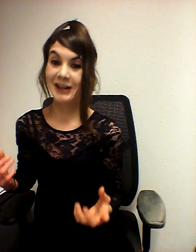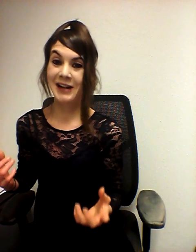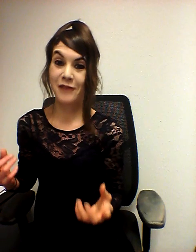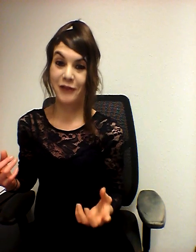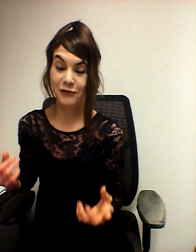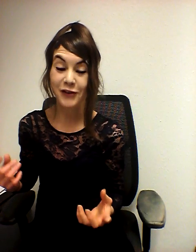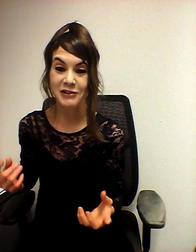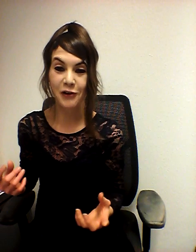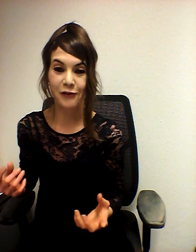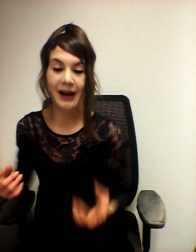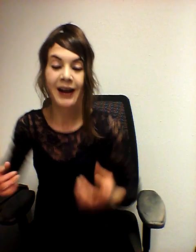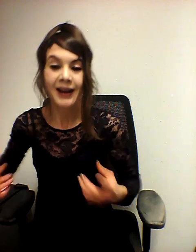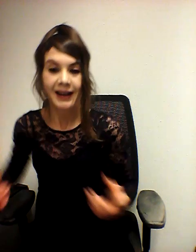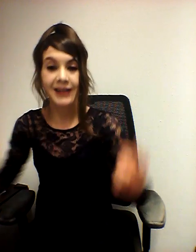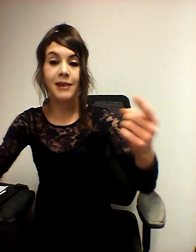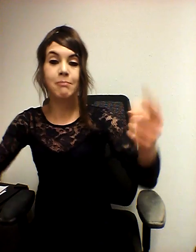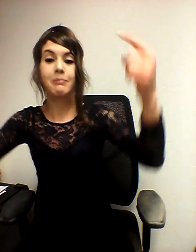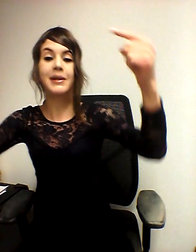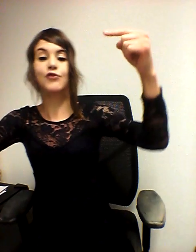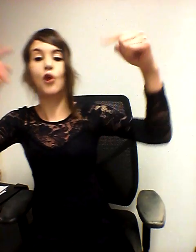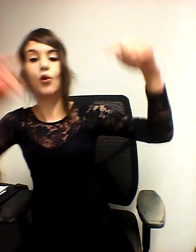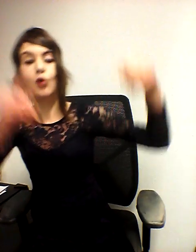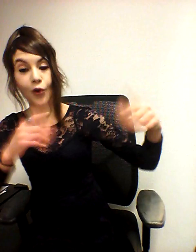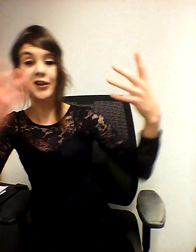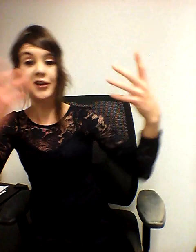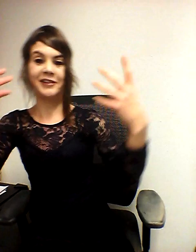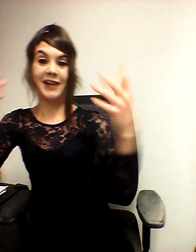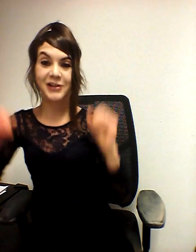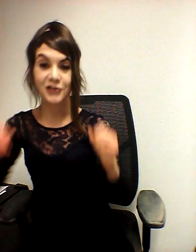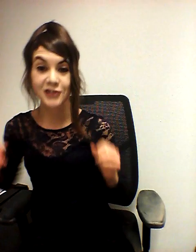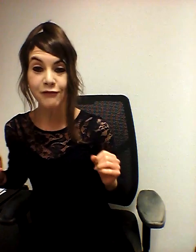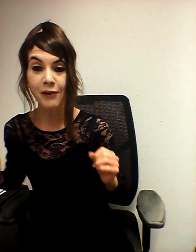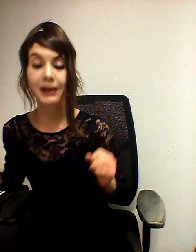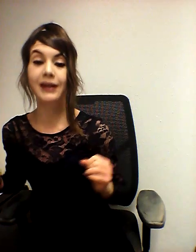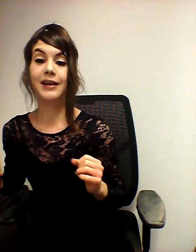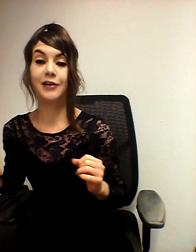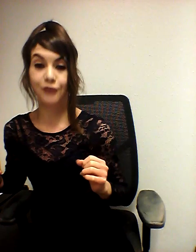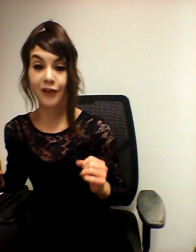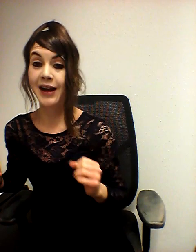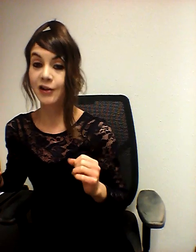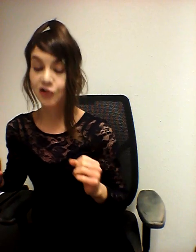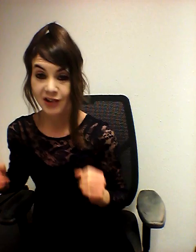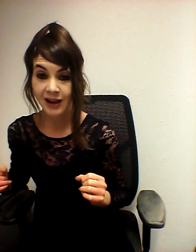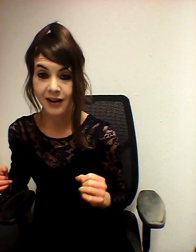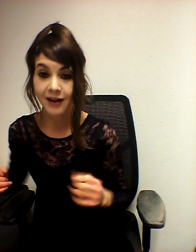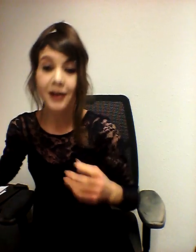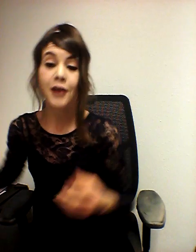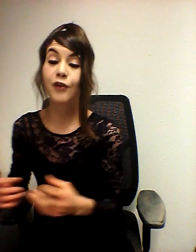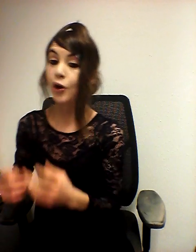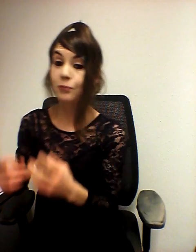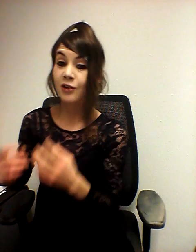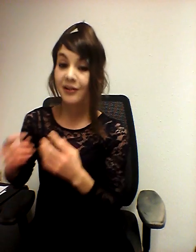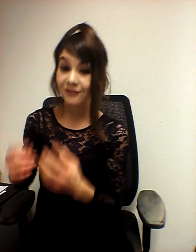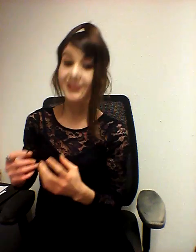leverende voedingsstoffen in de mitochondriën energiefabriekjes van haar cellen verloopt niet